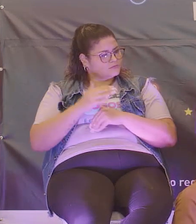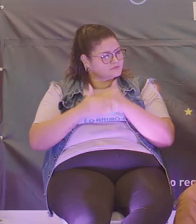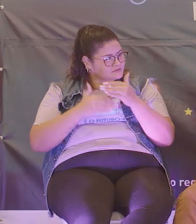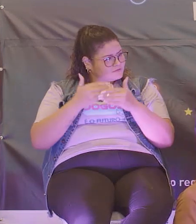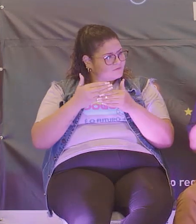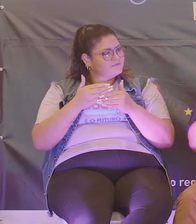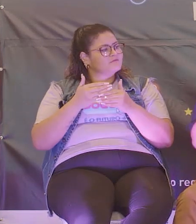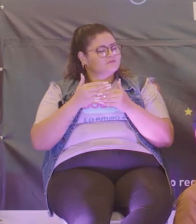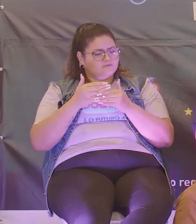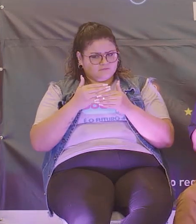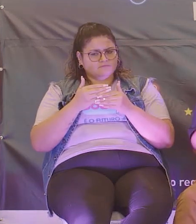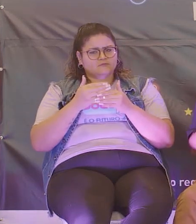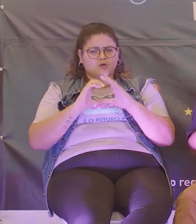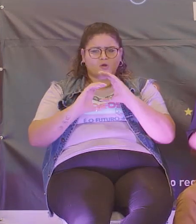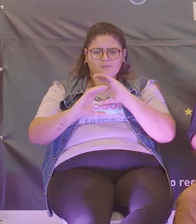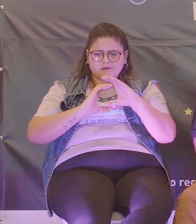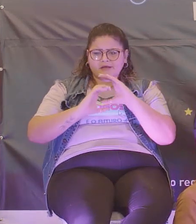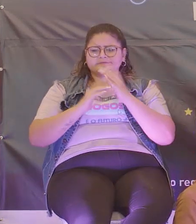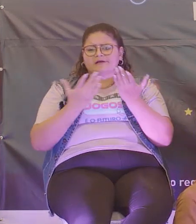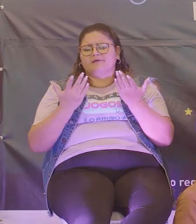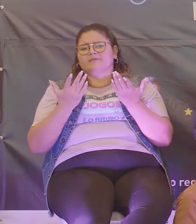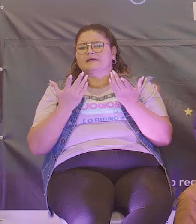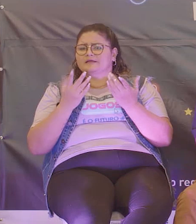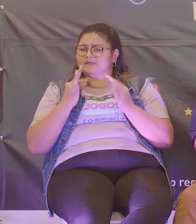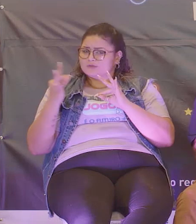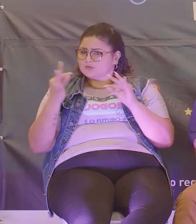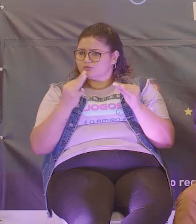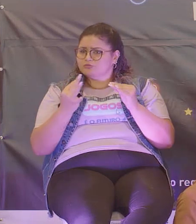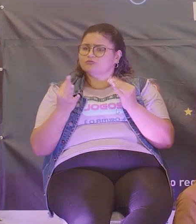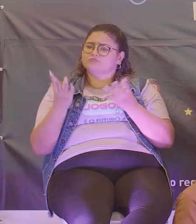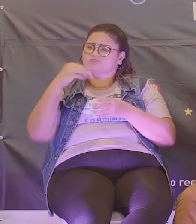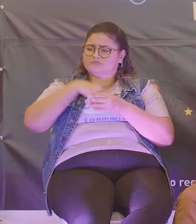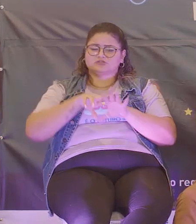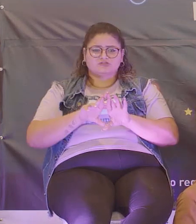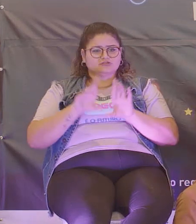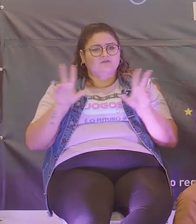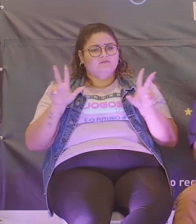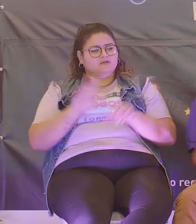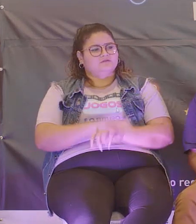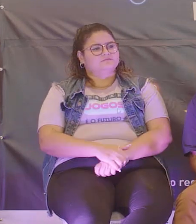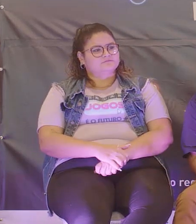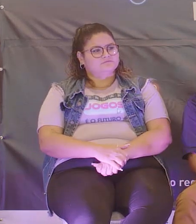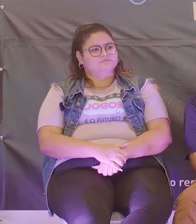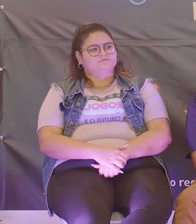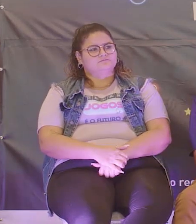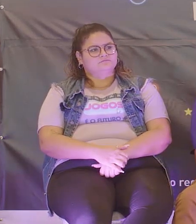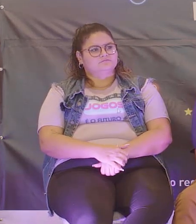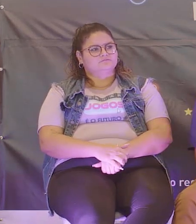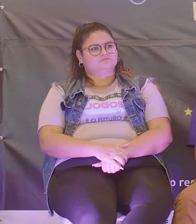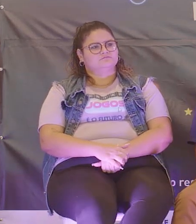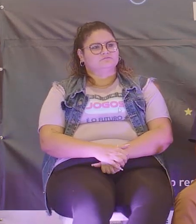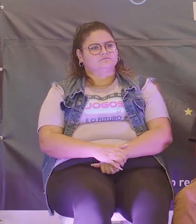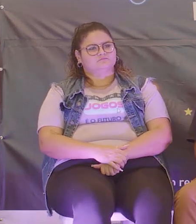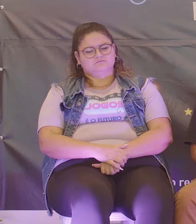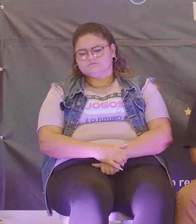precisa desenvolver comunicação com outras pessoas. Então tudo isso faz muita diferença para esse desenvolvimento. Cara, isso